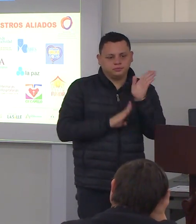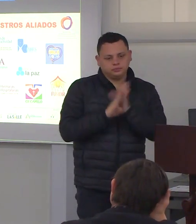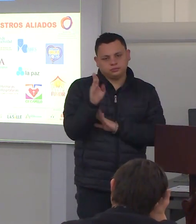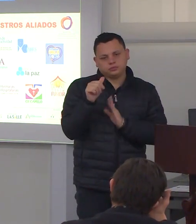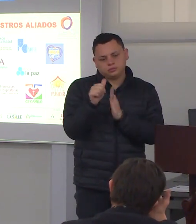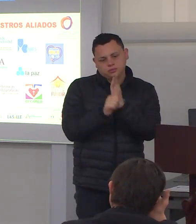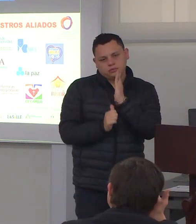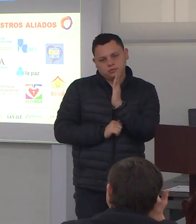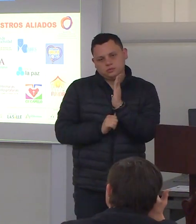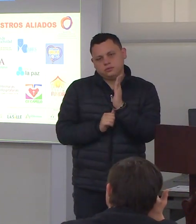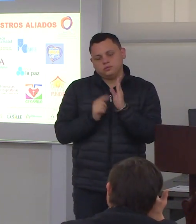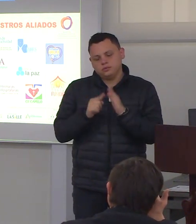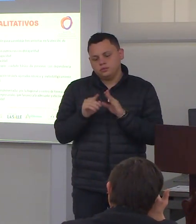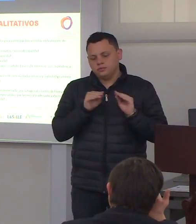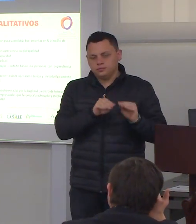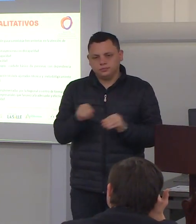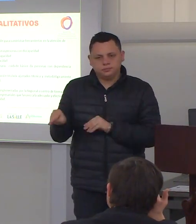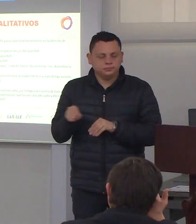programas de formación.